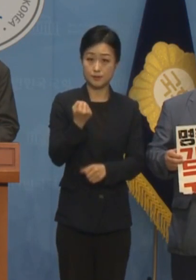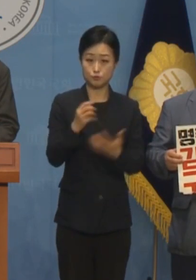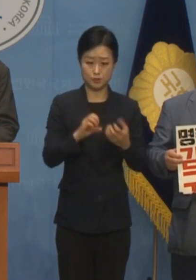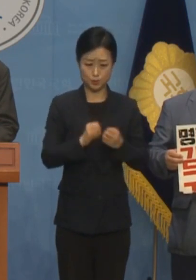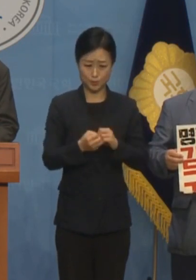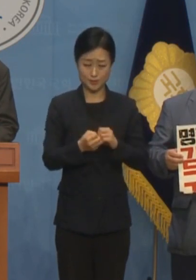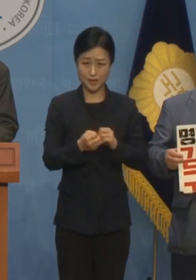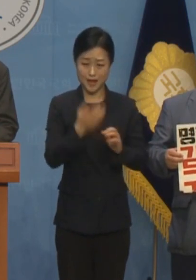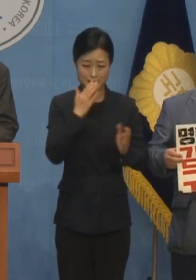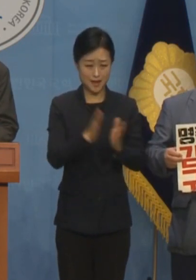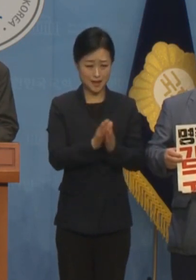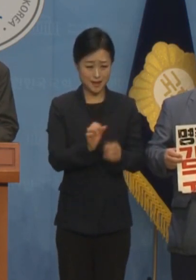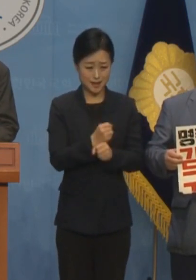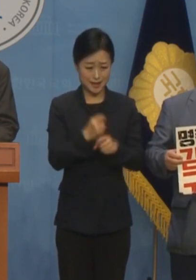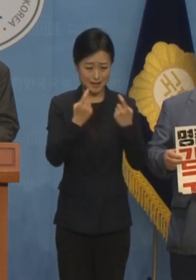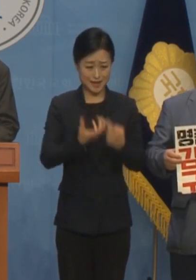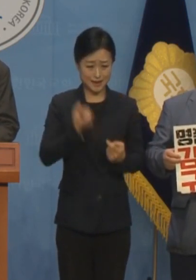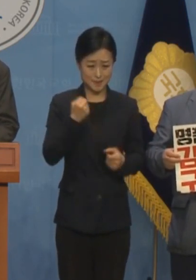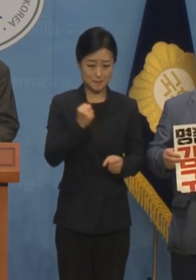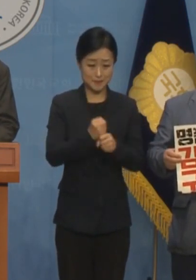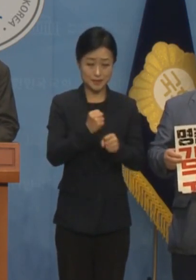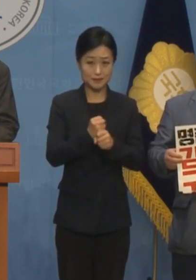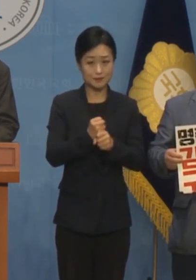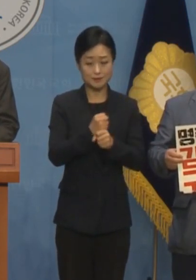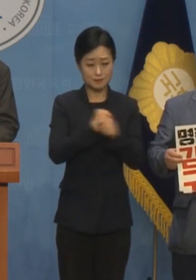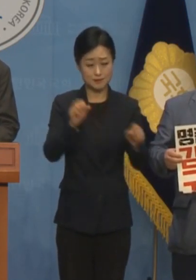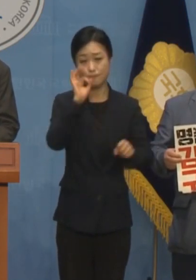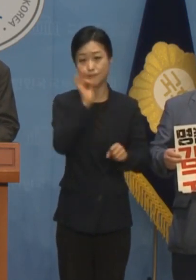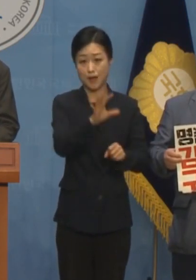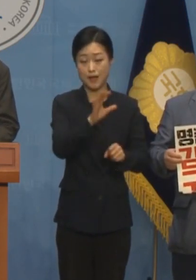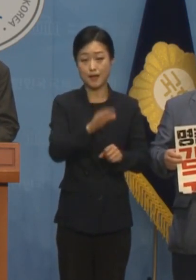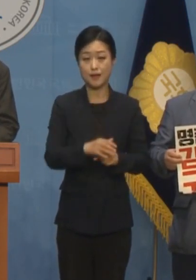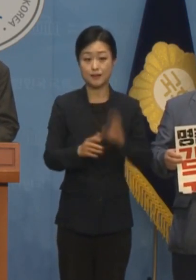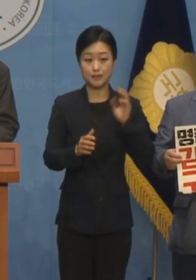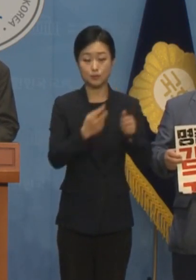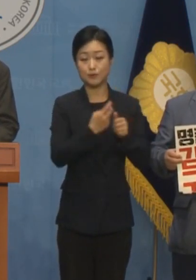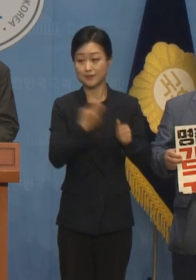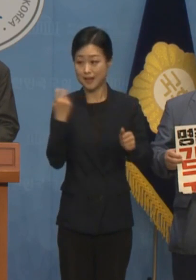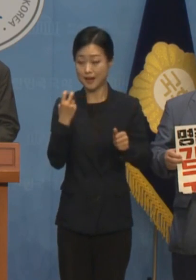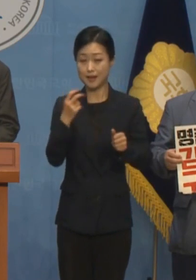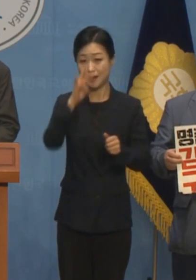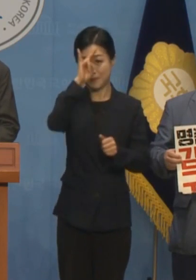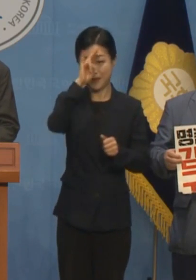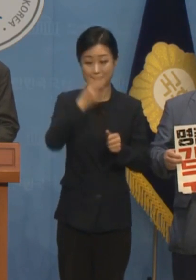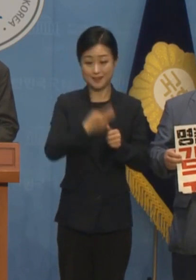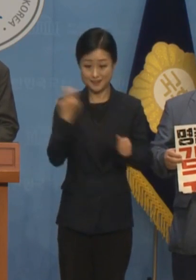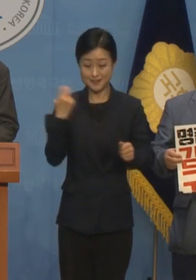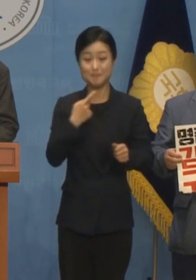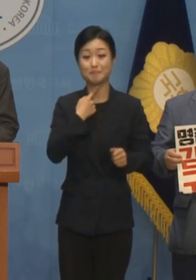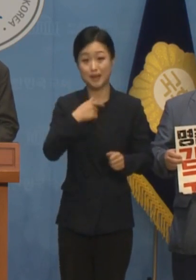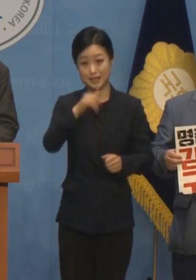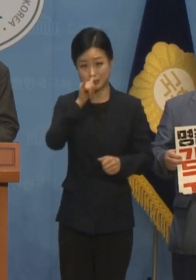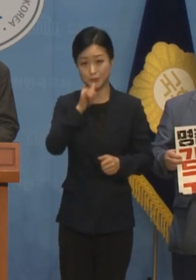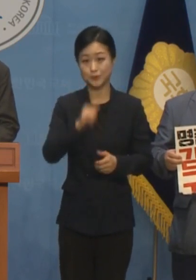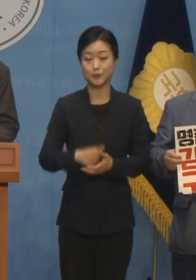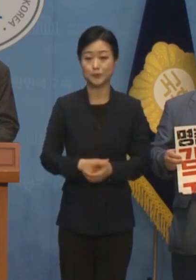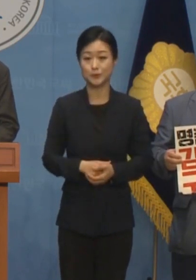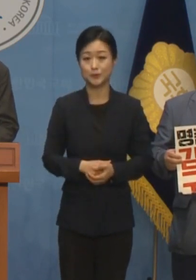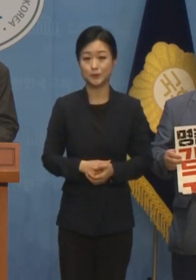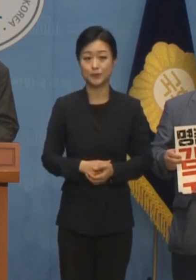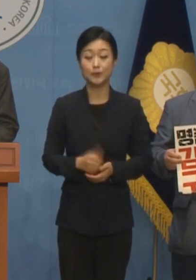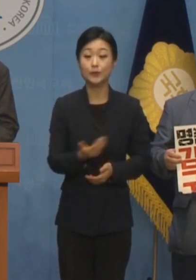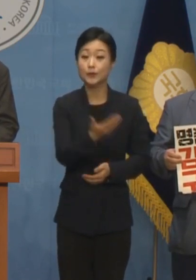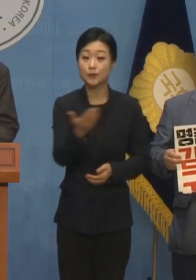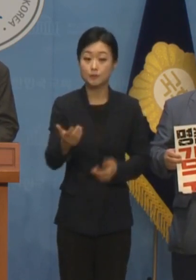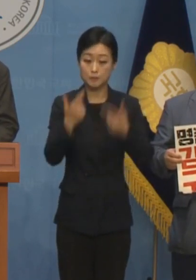세력과 유착하여 사유화한 대통령을 탄핵한 또 심판한 역사가 있습니다.